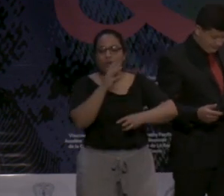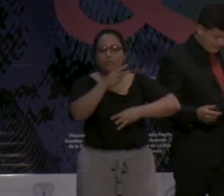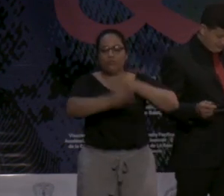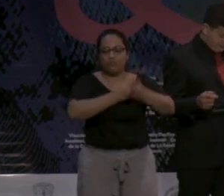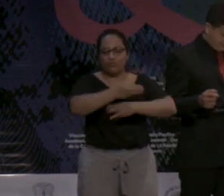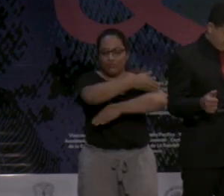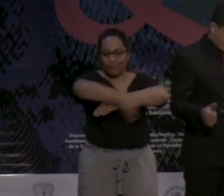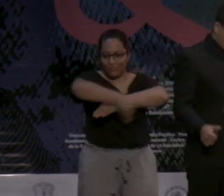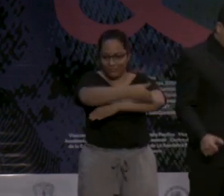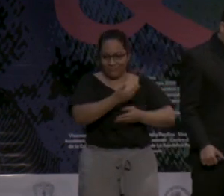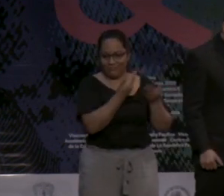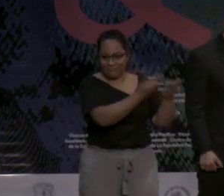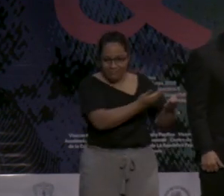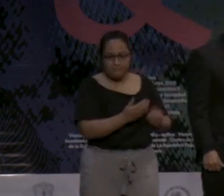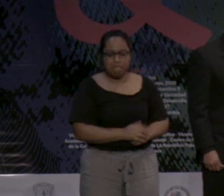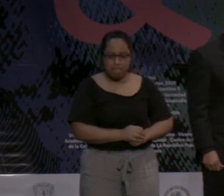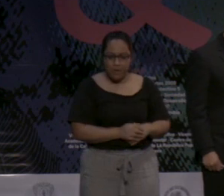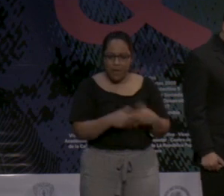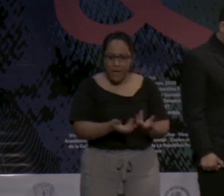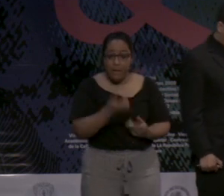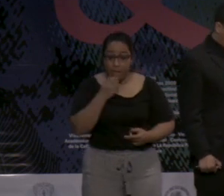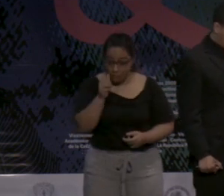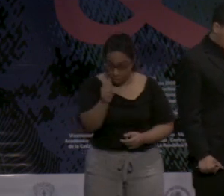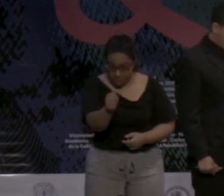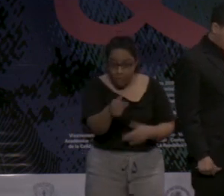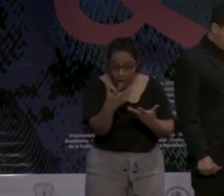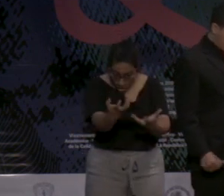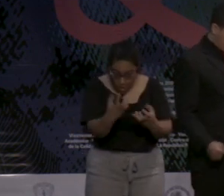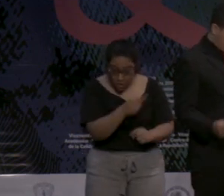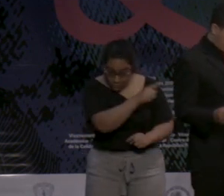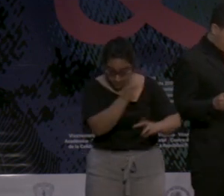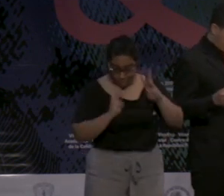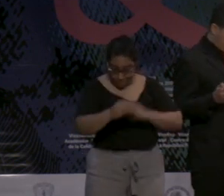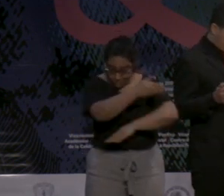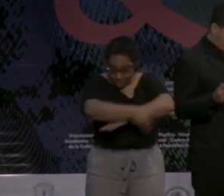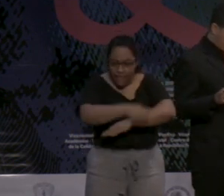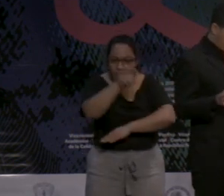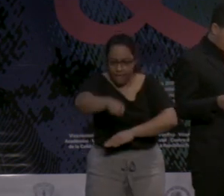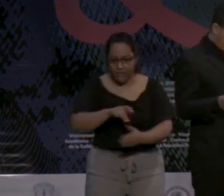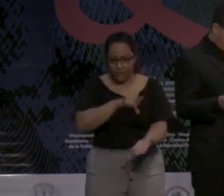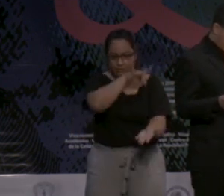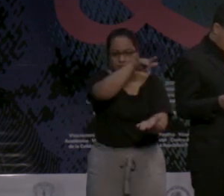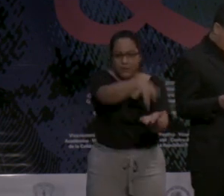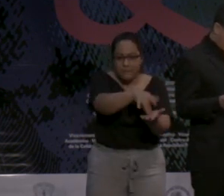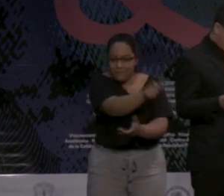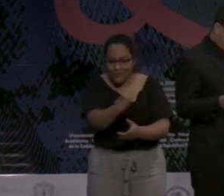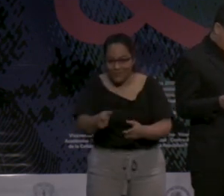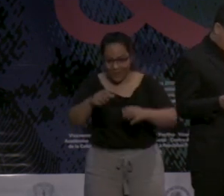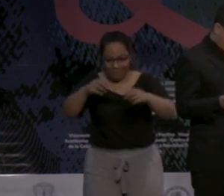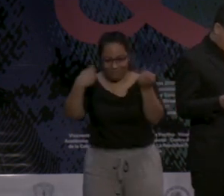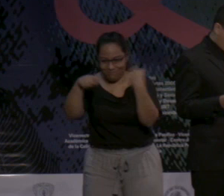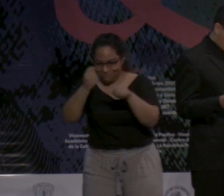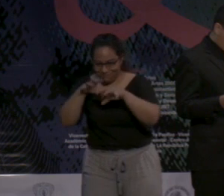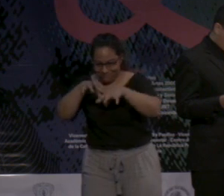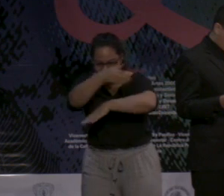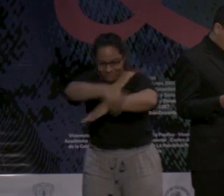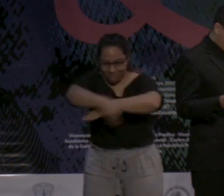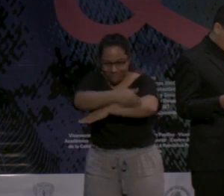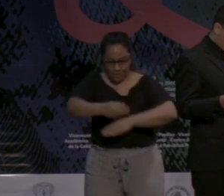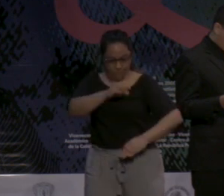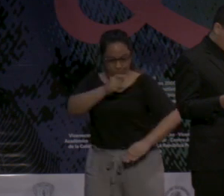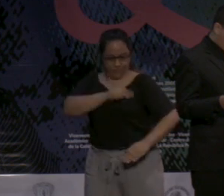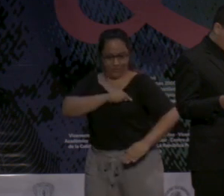lado hay una matica de perejil que creció de manera salvaje, hasta qué había antes, cuál es la historia de este edificio. Decidimos reunir ese